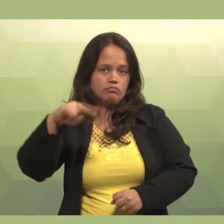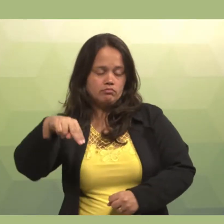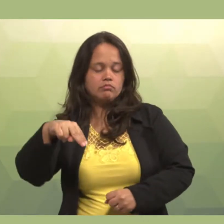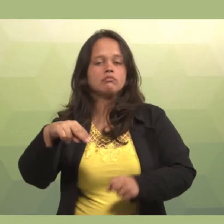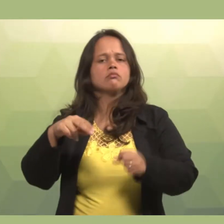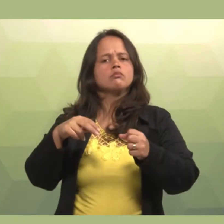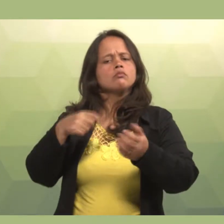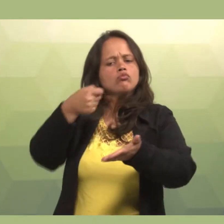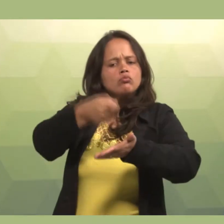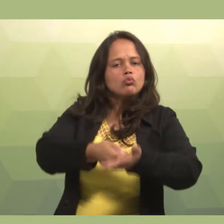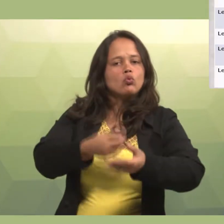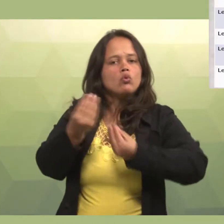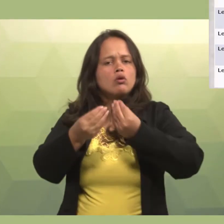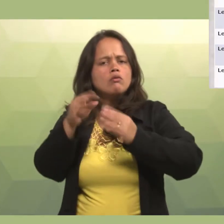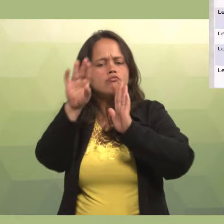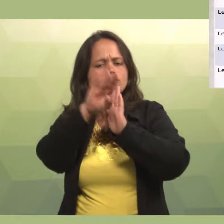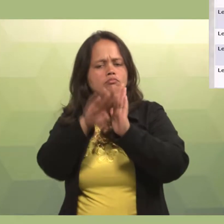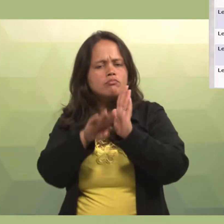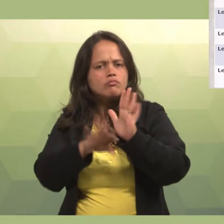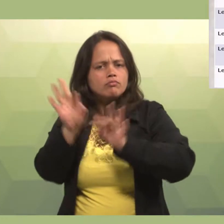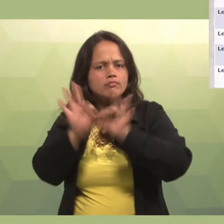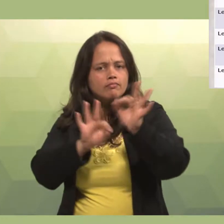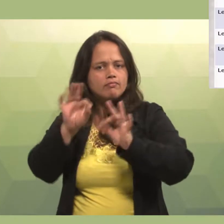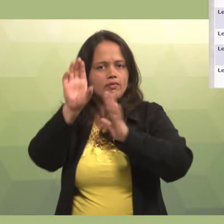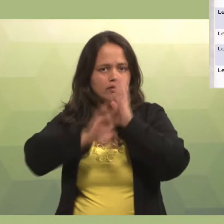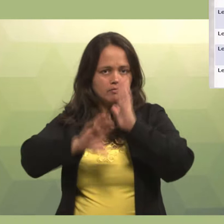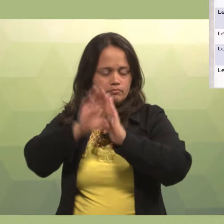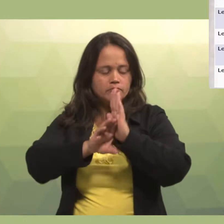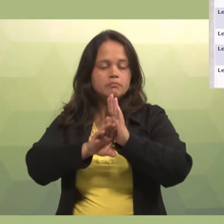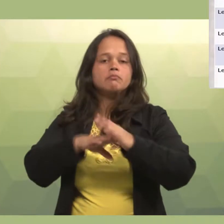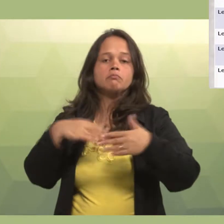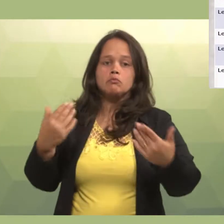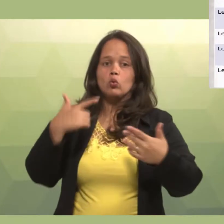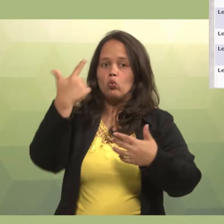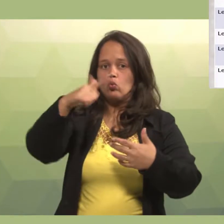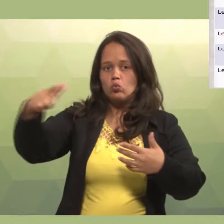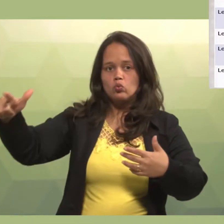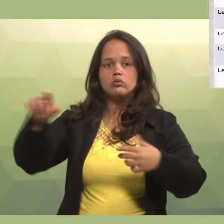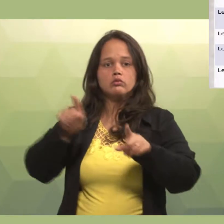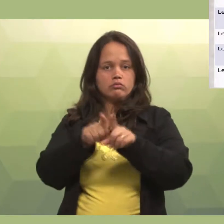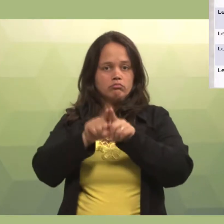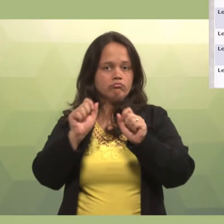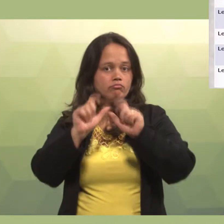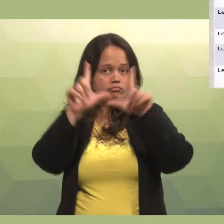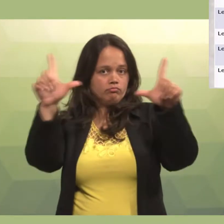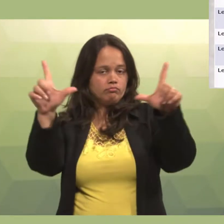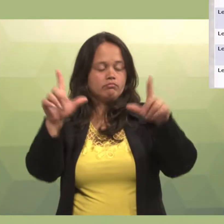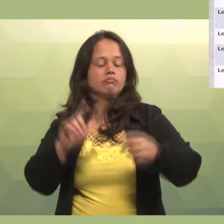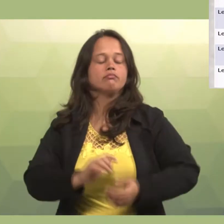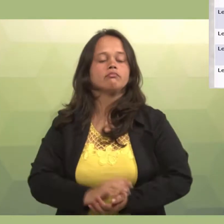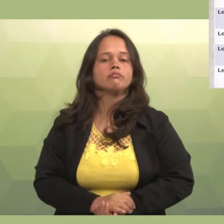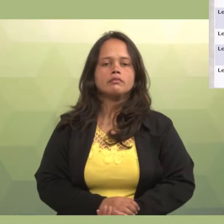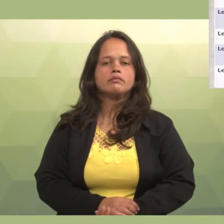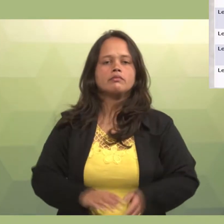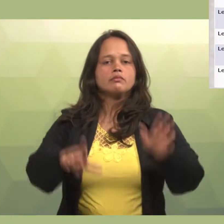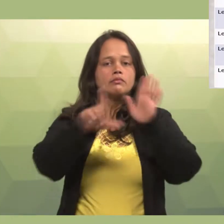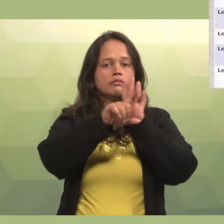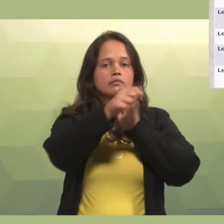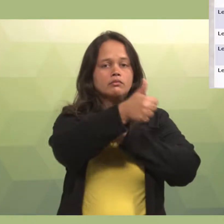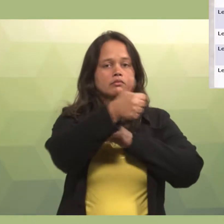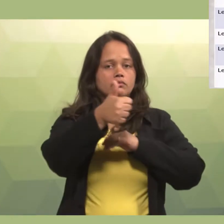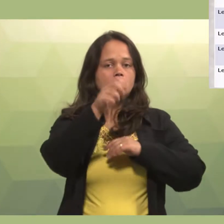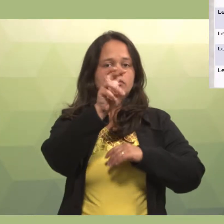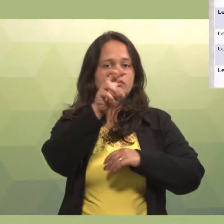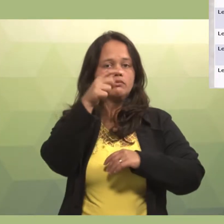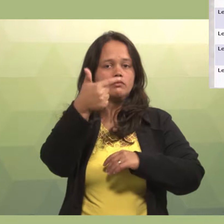aí no próximo slide. A Lei 11.525, de 25 de setembro de 2007, definiu que o